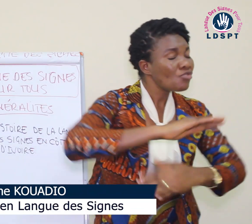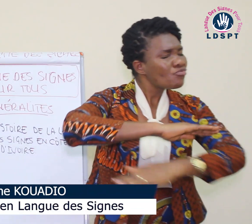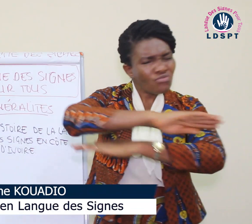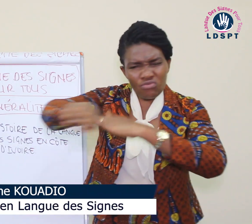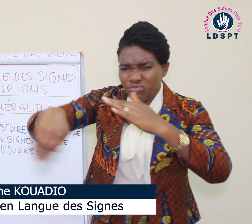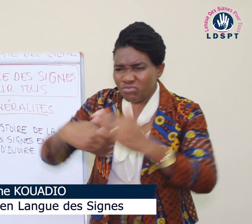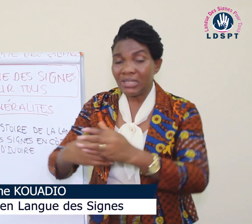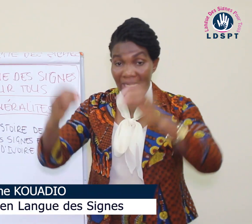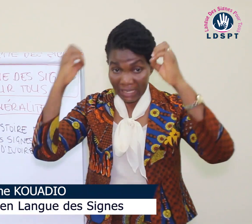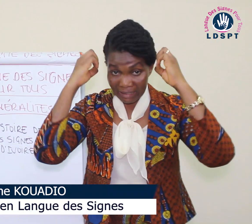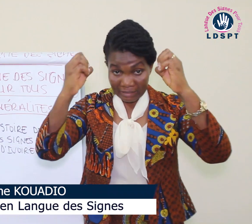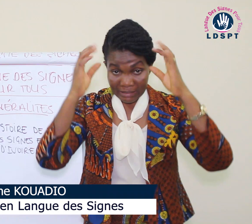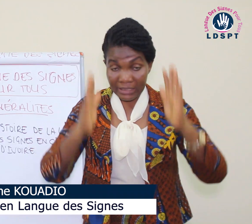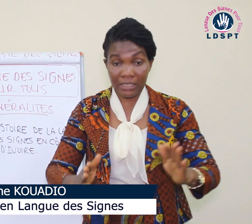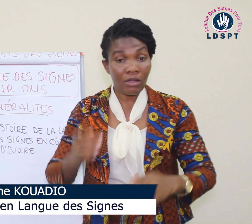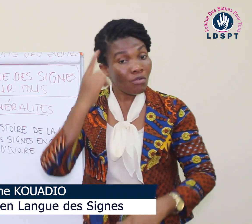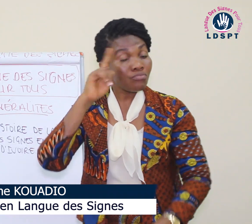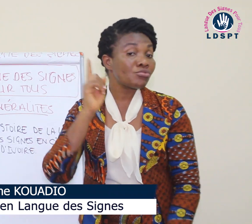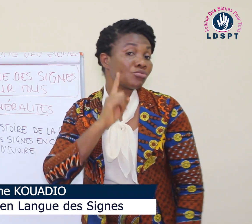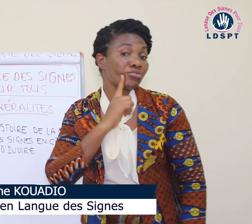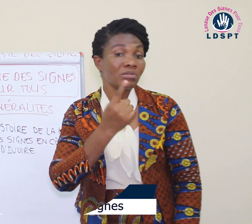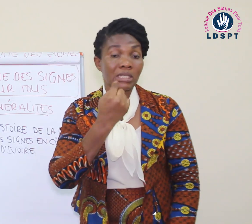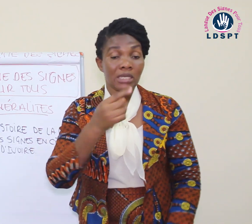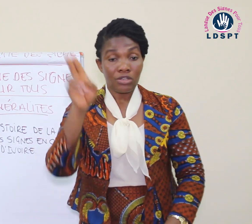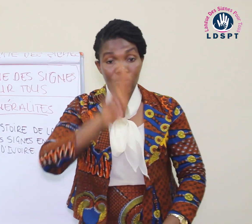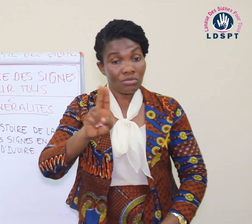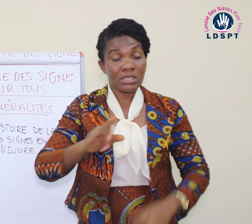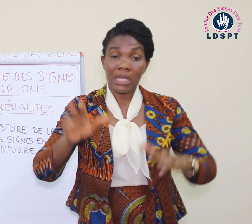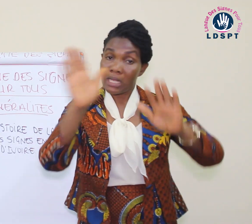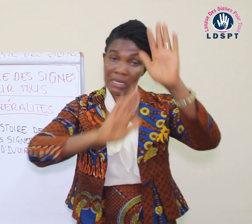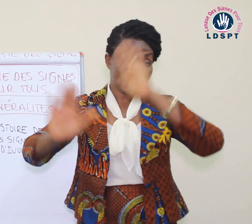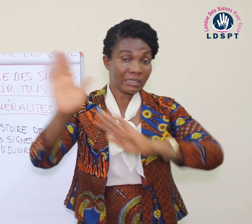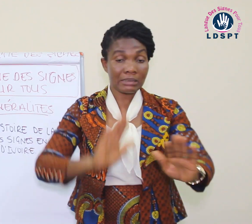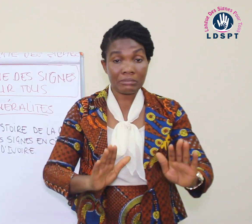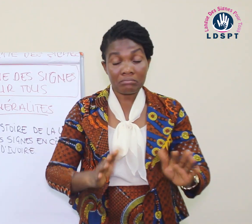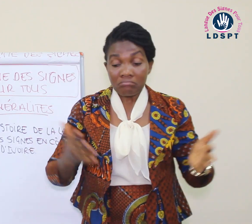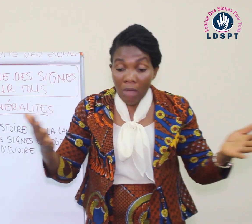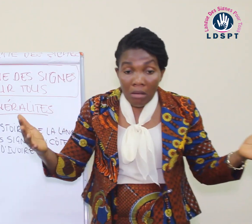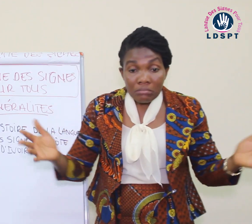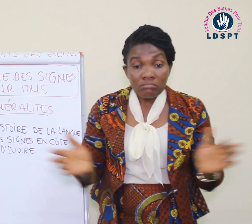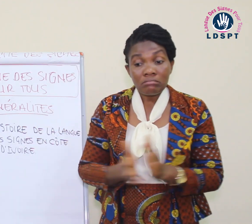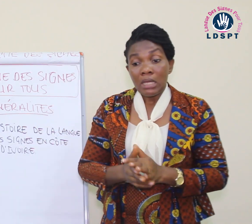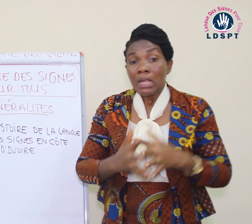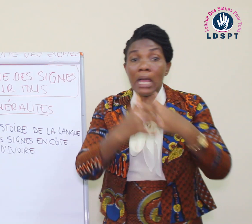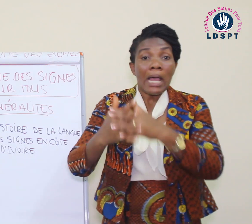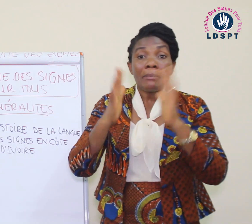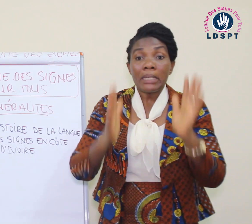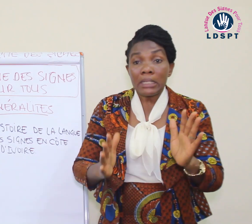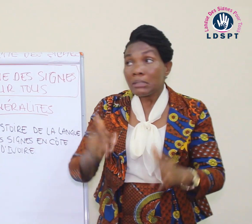les enseignants pour sourds. Les Américains, qui n'en demandaient pas plus,